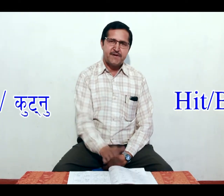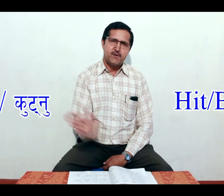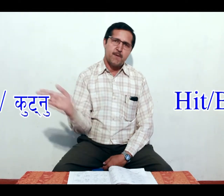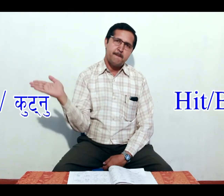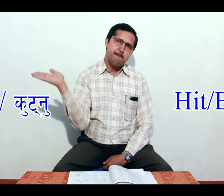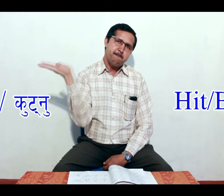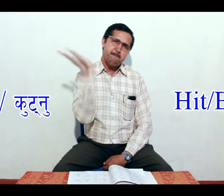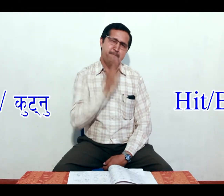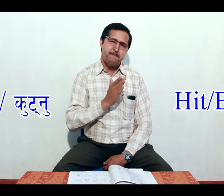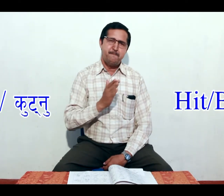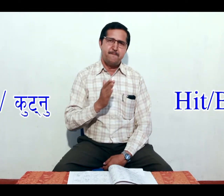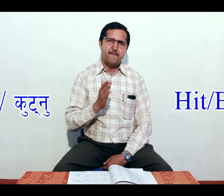पिट्नु